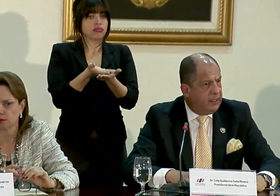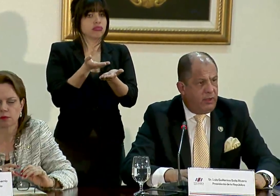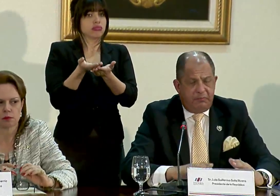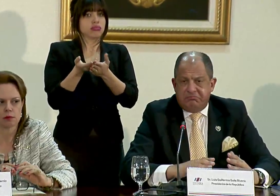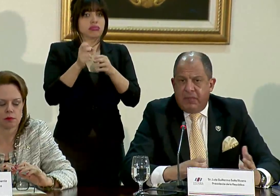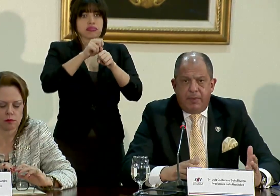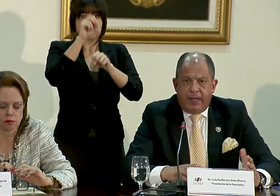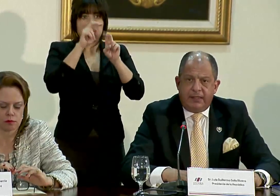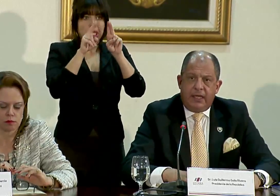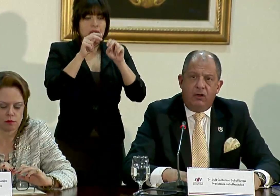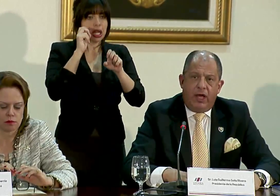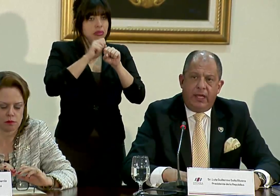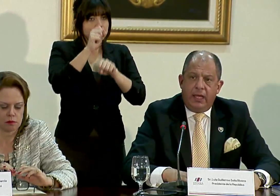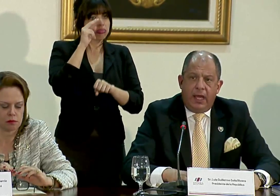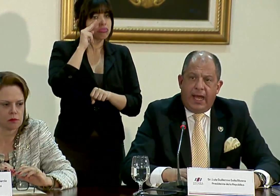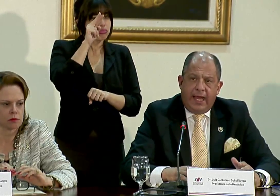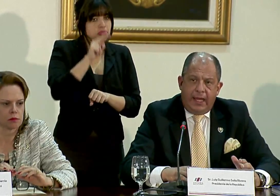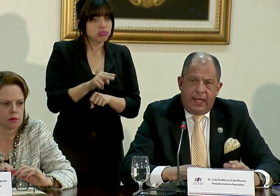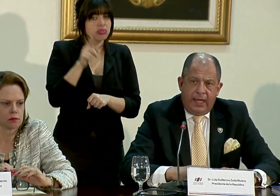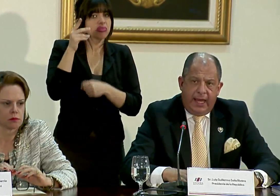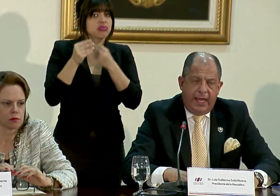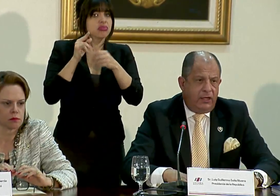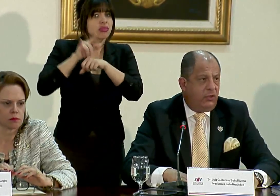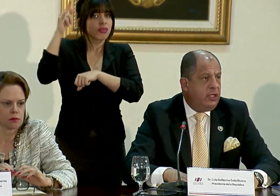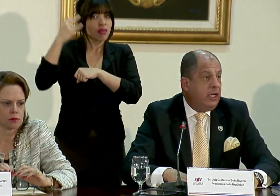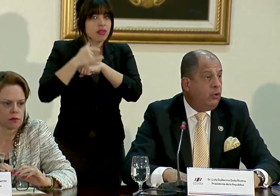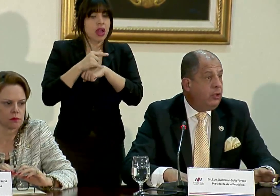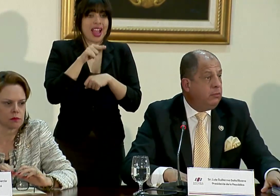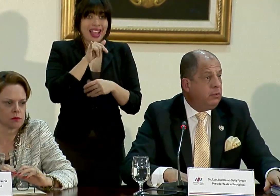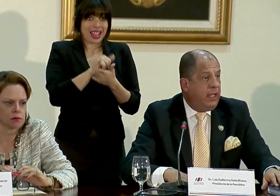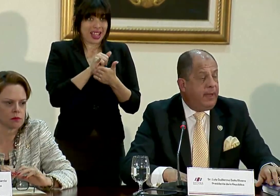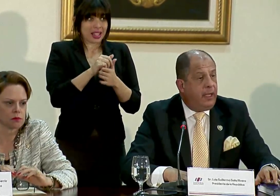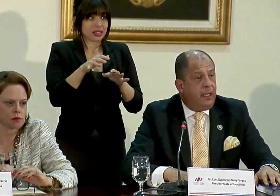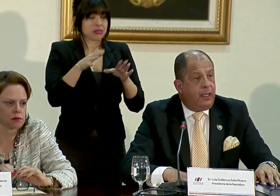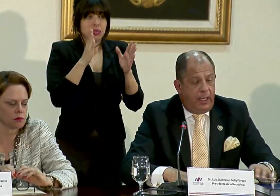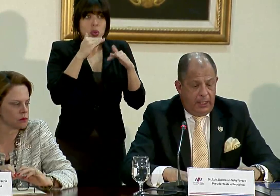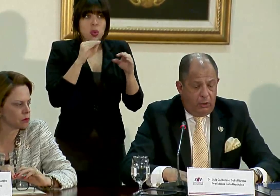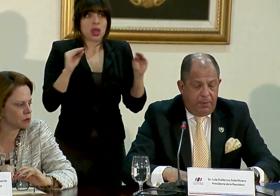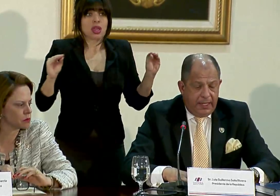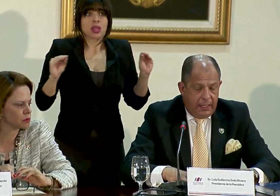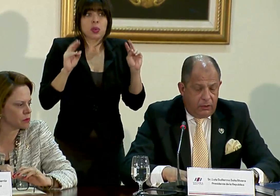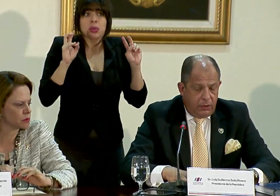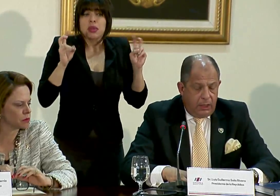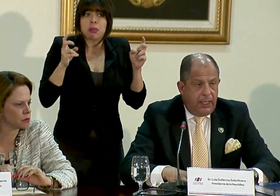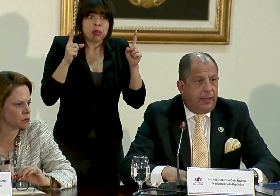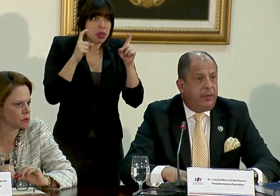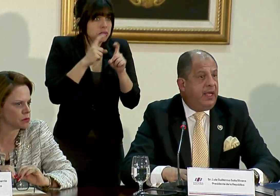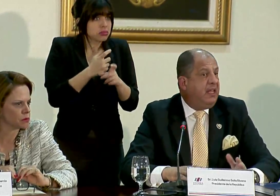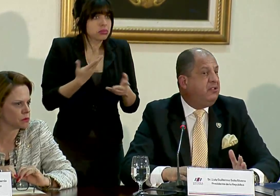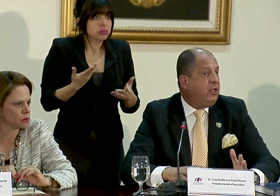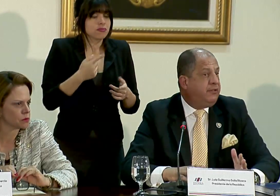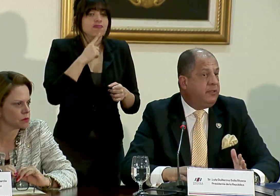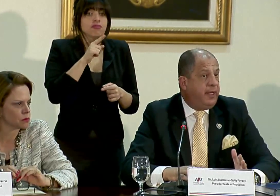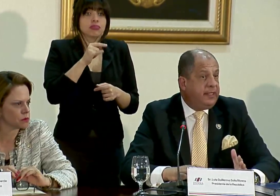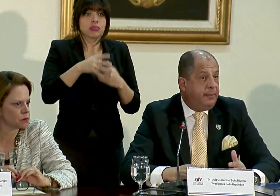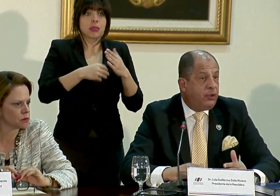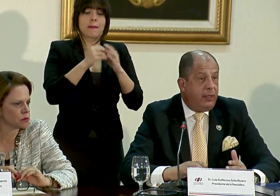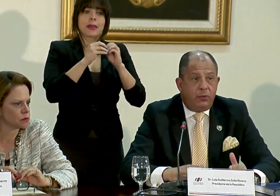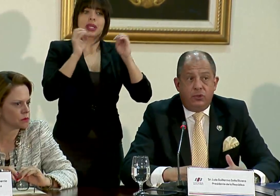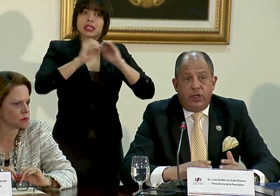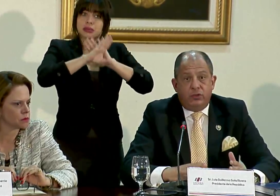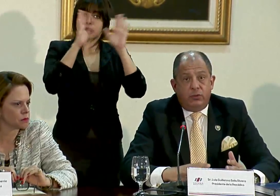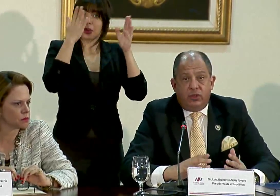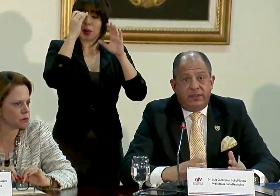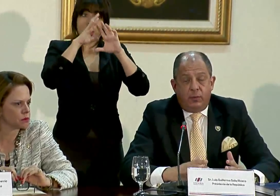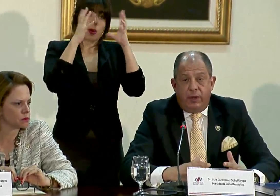las páginas web. Me parece que no hay en ello ningún tema complicado y que más bien adicione a transparencia